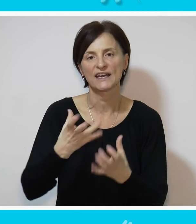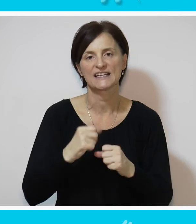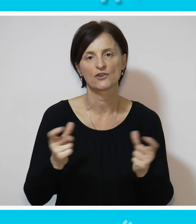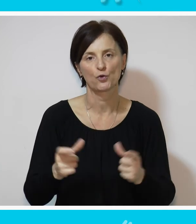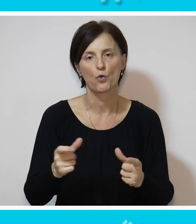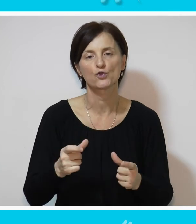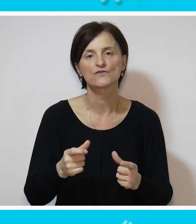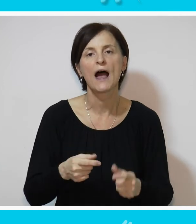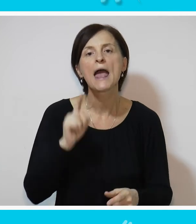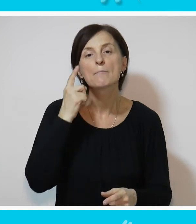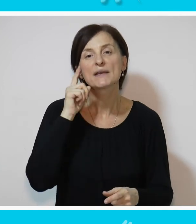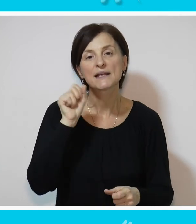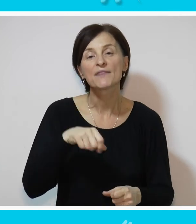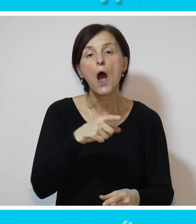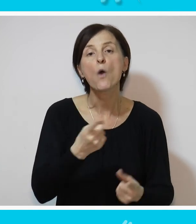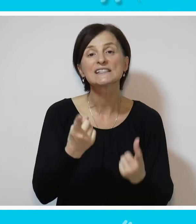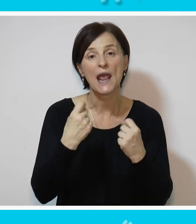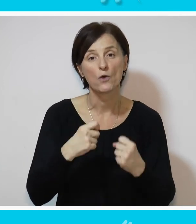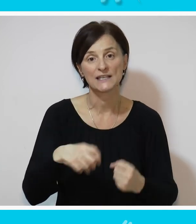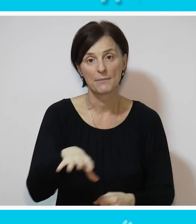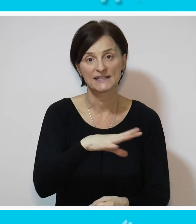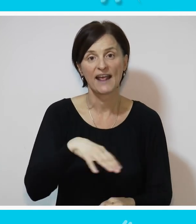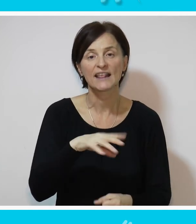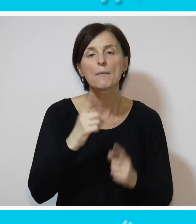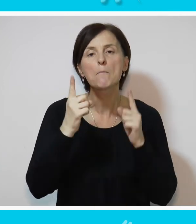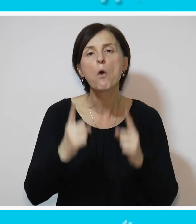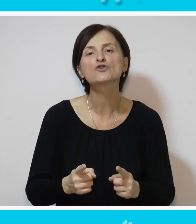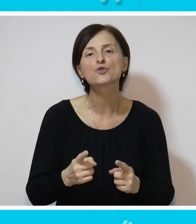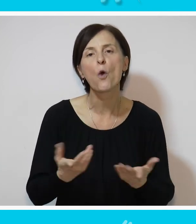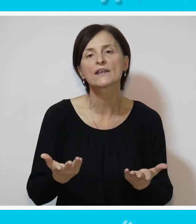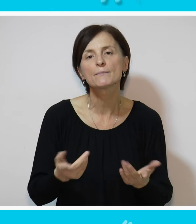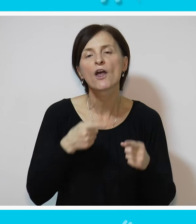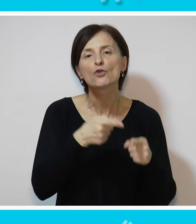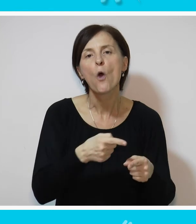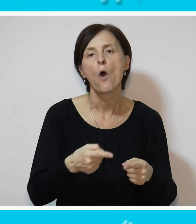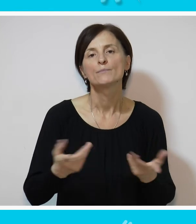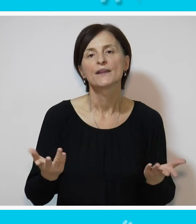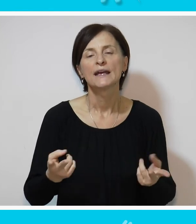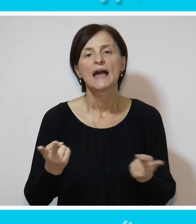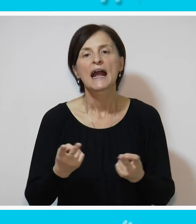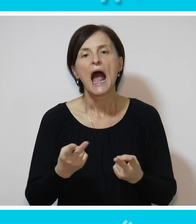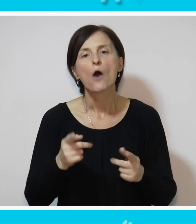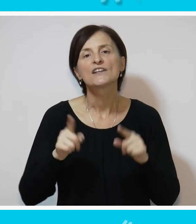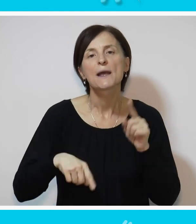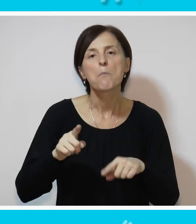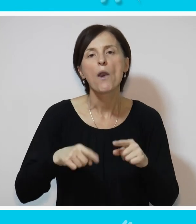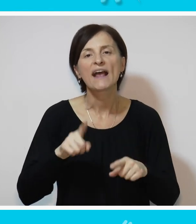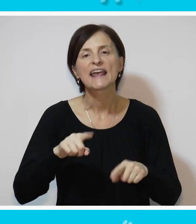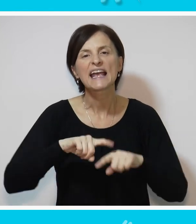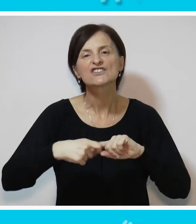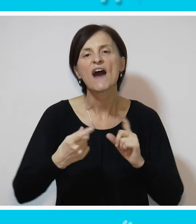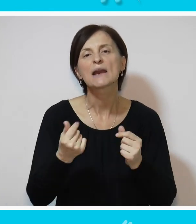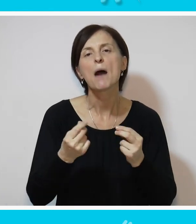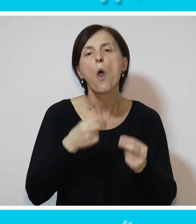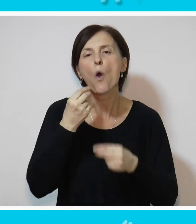iz društva. Pogotovo mislim da negde u seoskim sredinama postoji sklonost da se neke